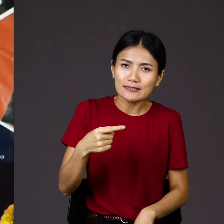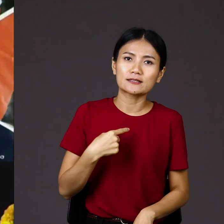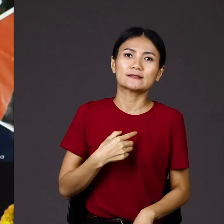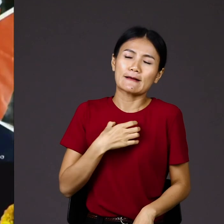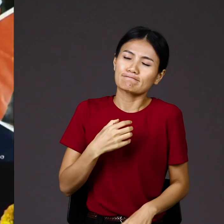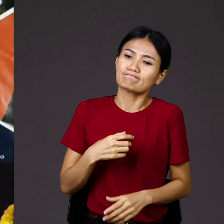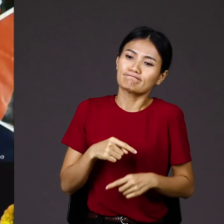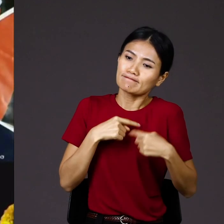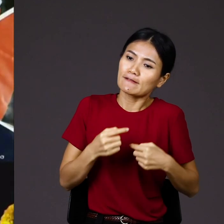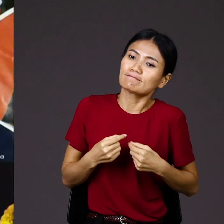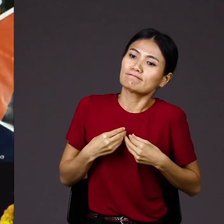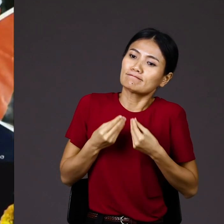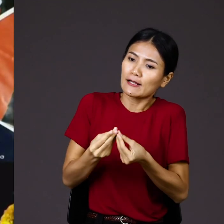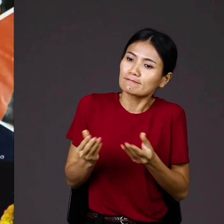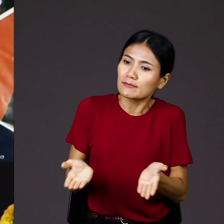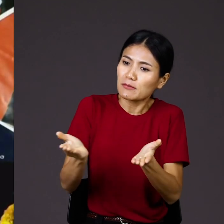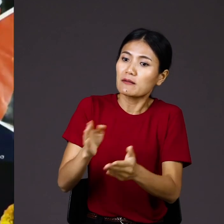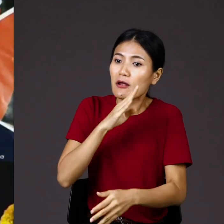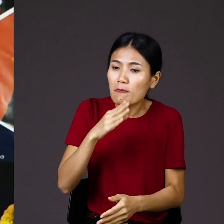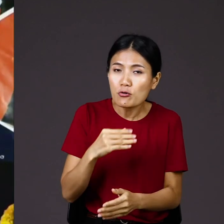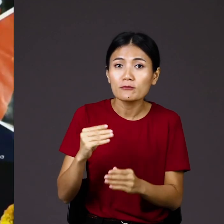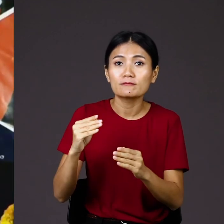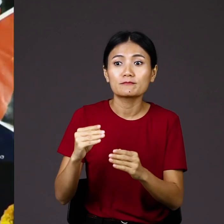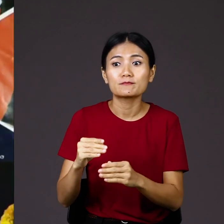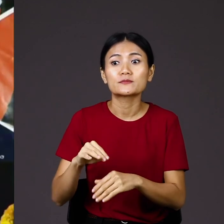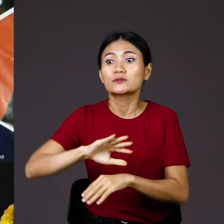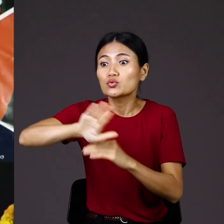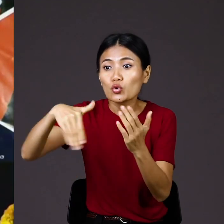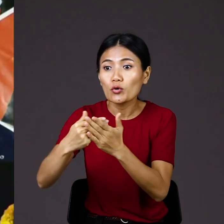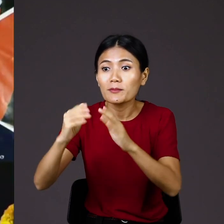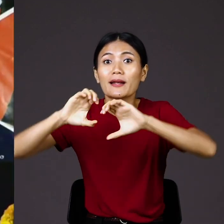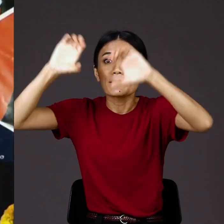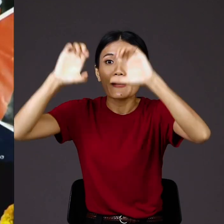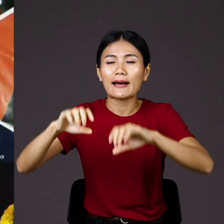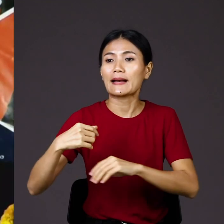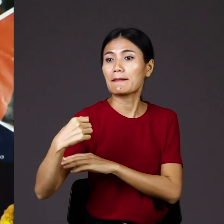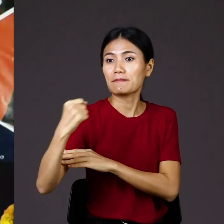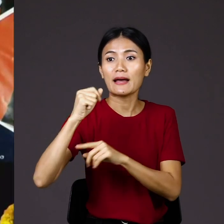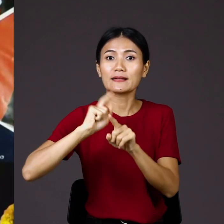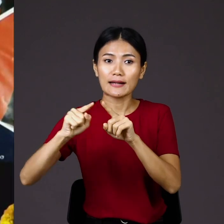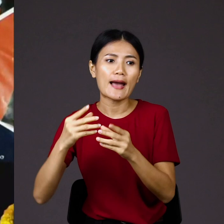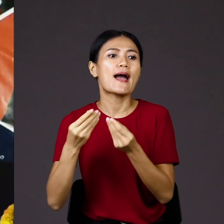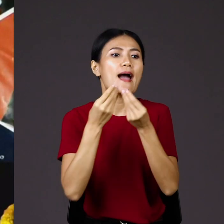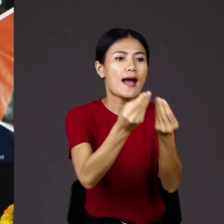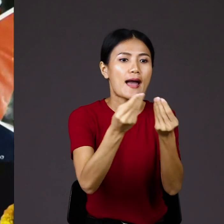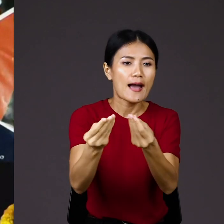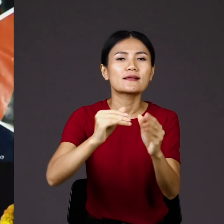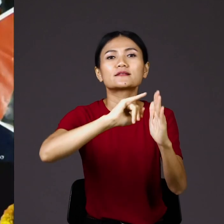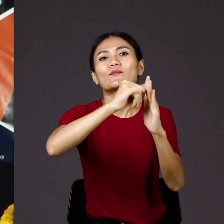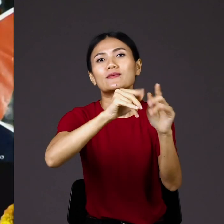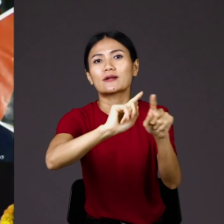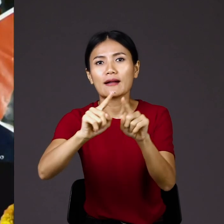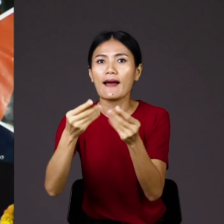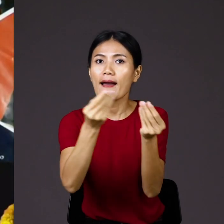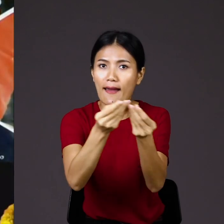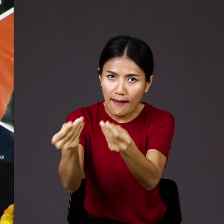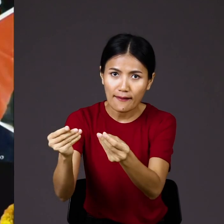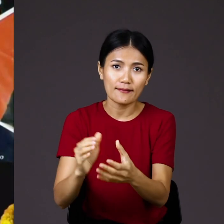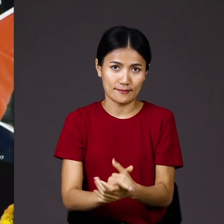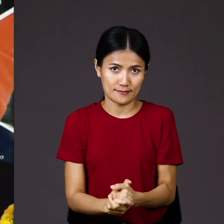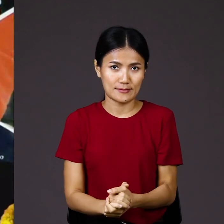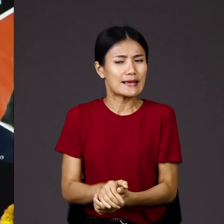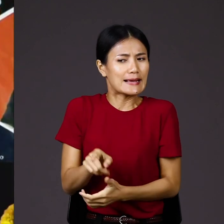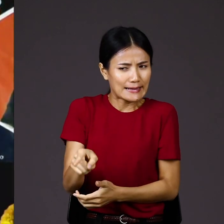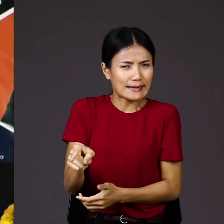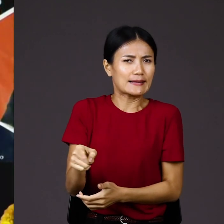แบบอนาคตใหม่เราก็ต้องเอาใจช่วยเขาถ้าเขาได้เป็นรัฐบาลเขาจะเอาอำนาจเหล่านี้ออกมาให้ท้องถิ่นเหมือน